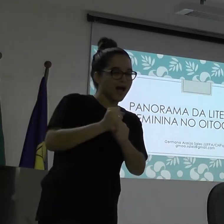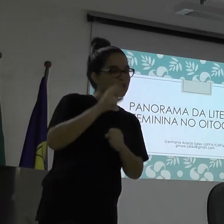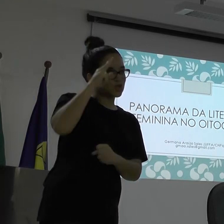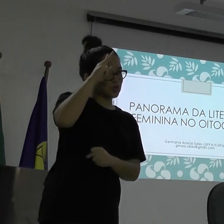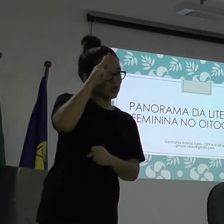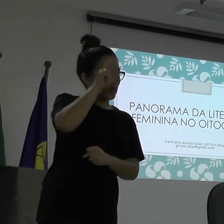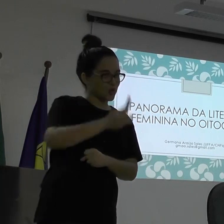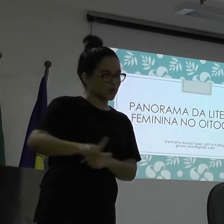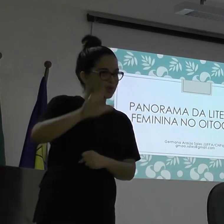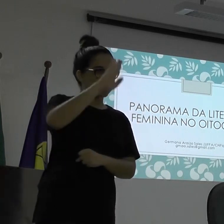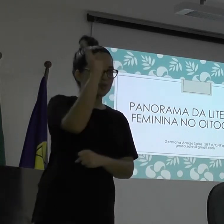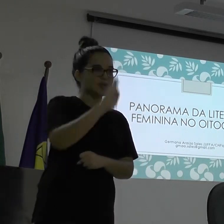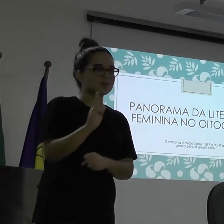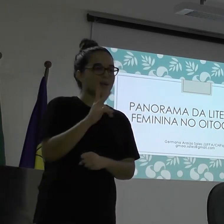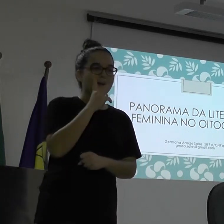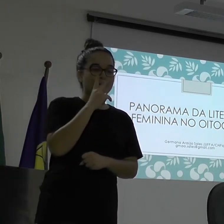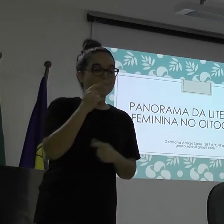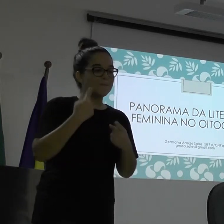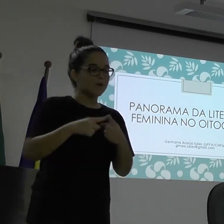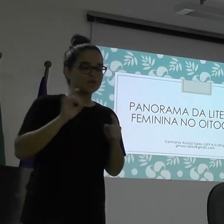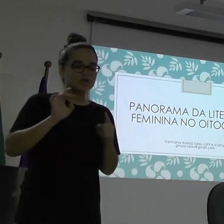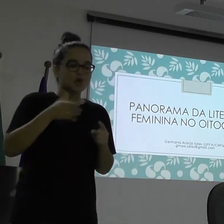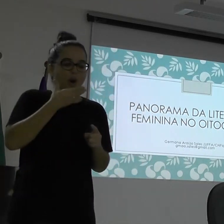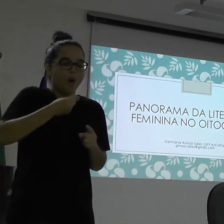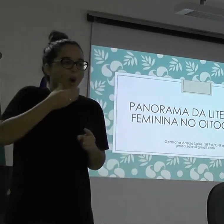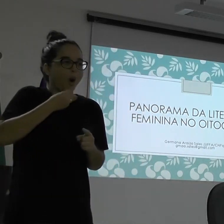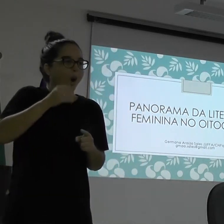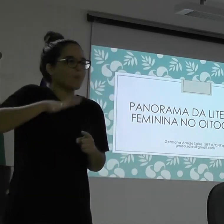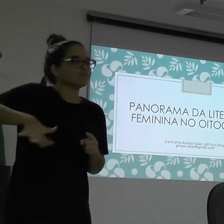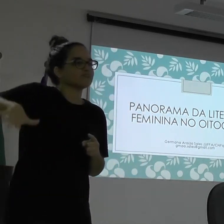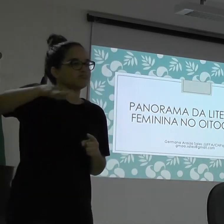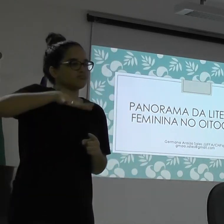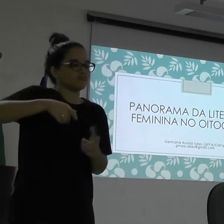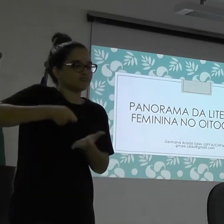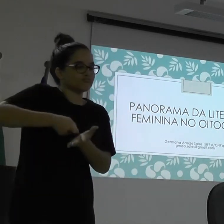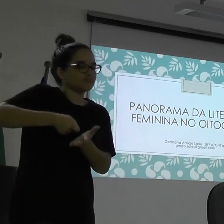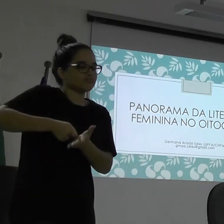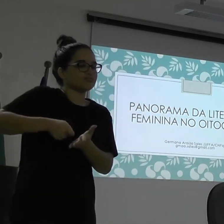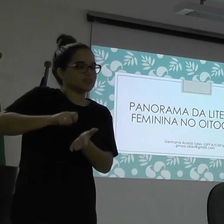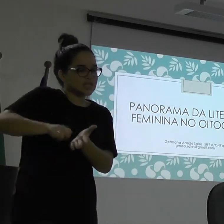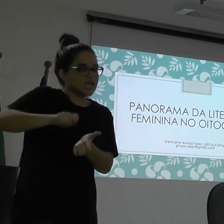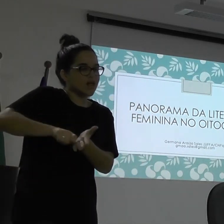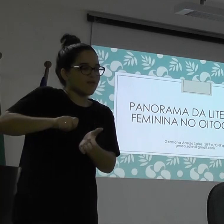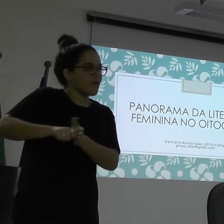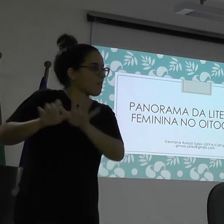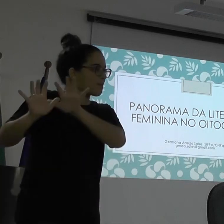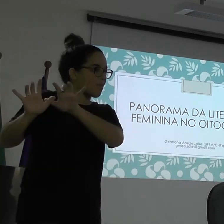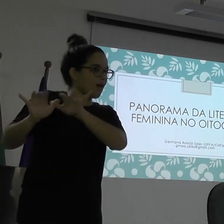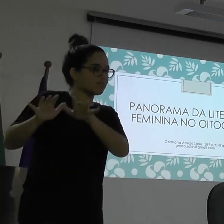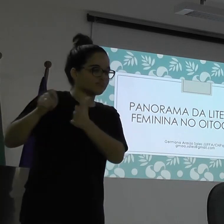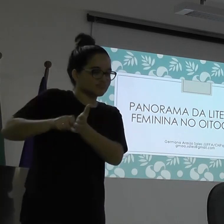da literatura brasileira foi escrita por homens, e uma delas, a Luciana Seganha-Pica, que você citou, né?